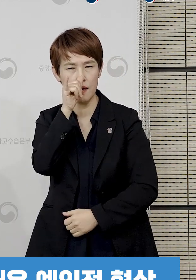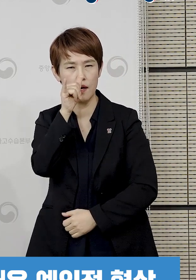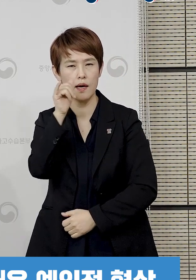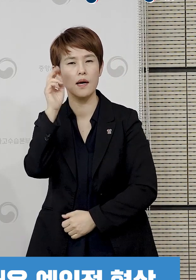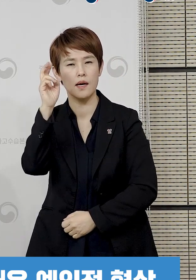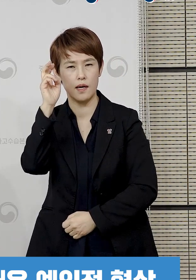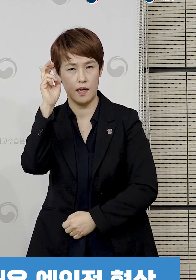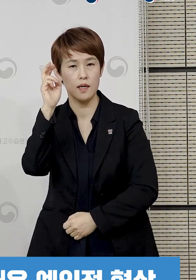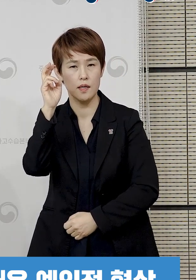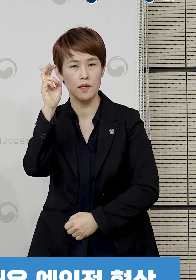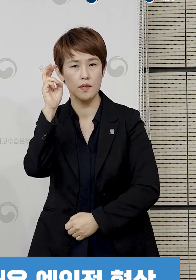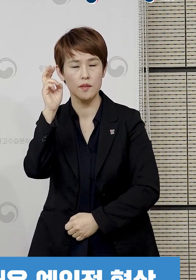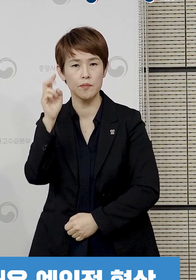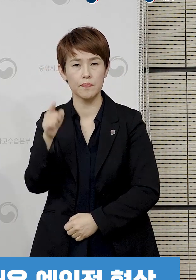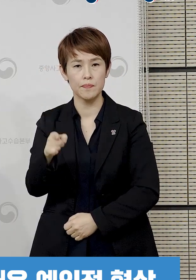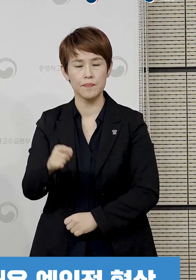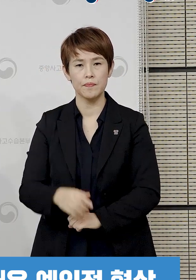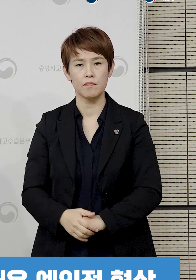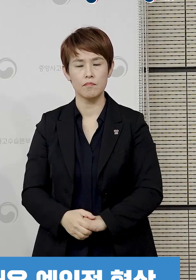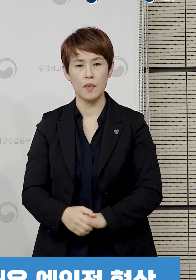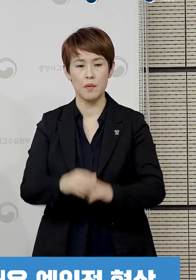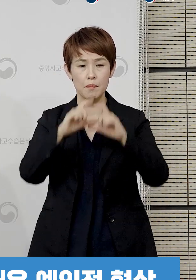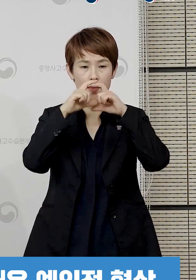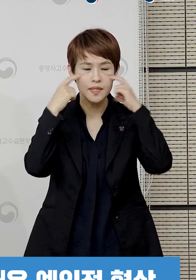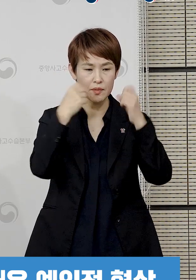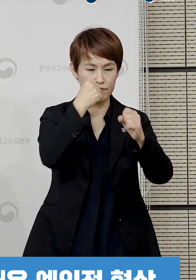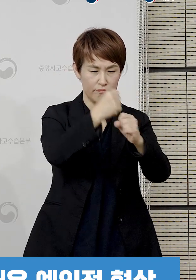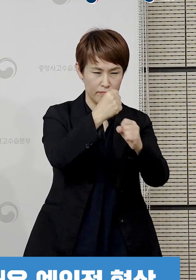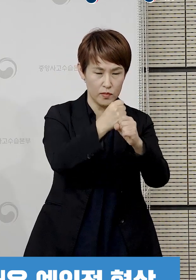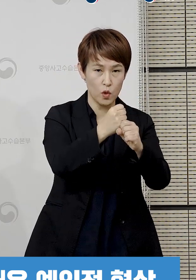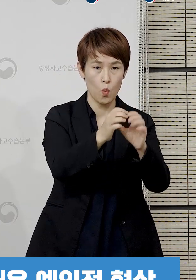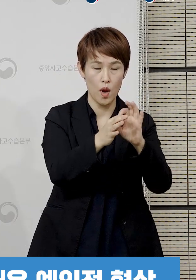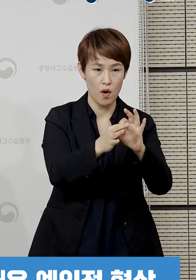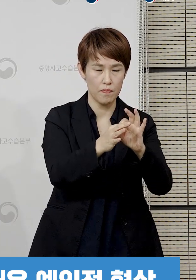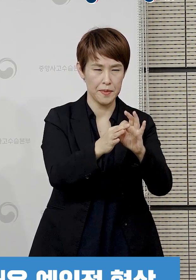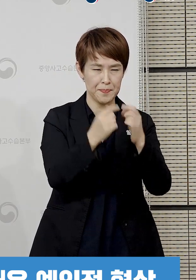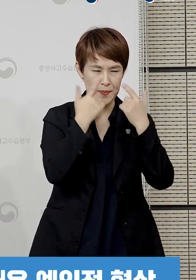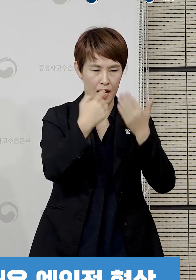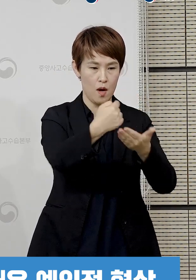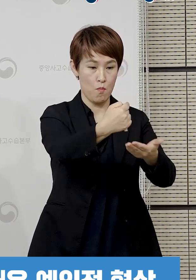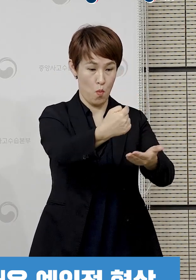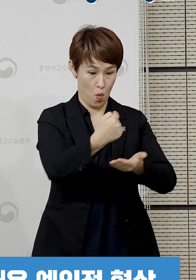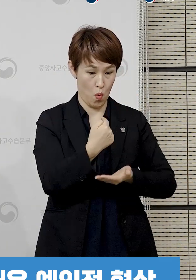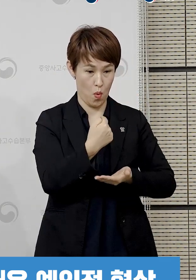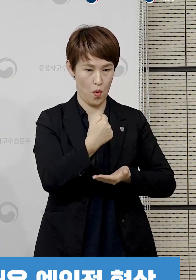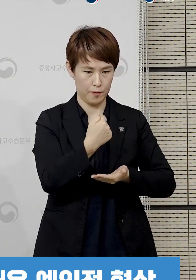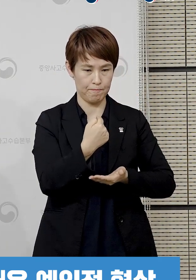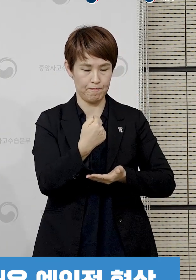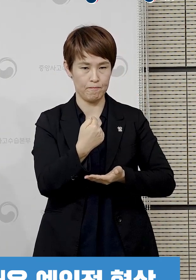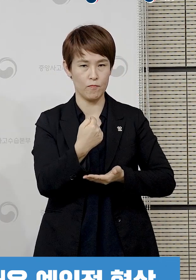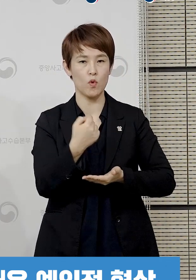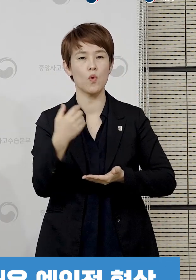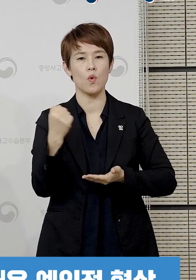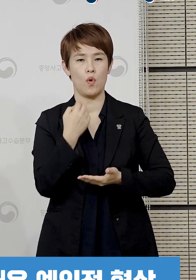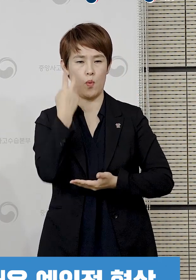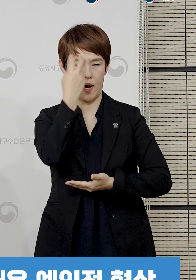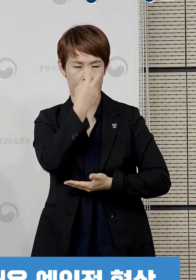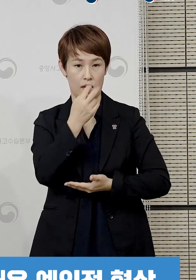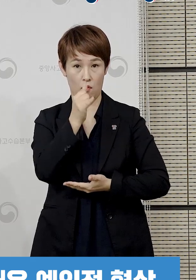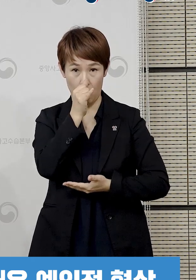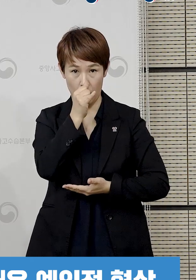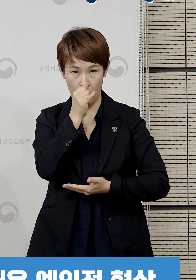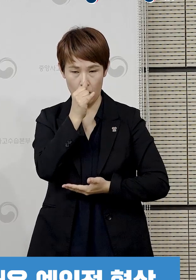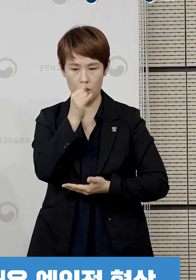않냐라는 평가를 하고 있습니다. 생산에 대한 정확한 보고를 통해서 관리를 해야 유통에